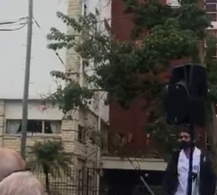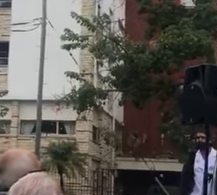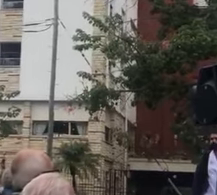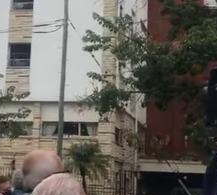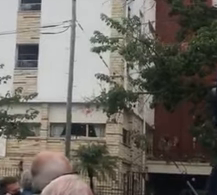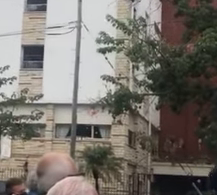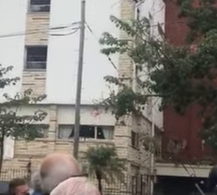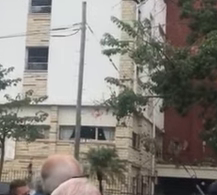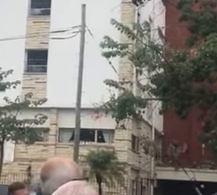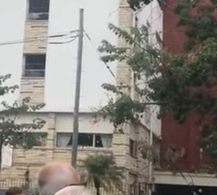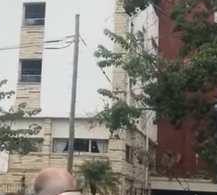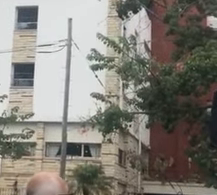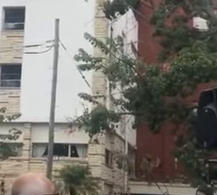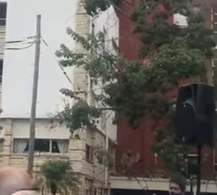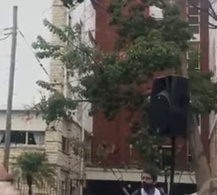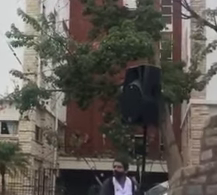Claudia Neira,